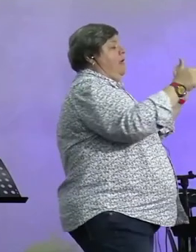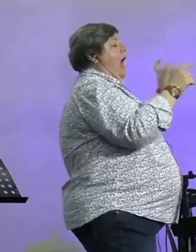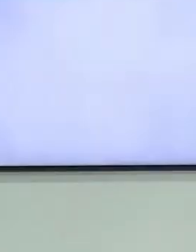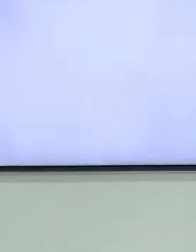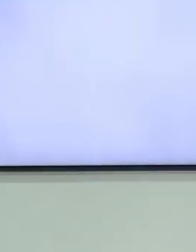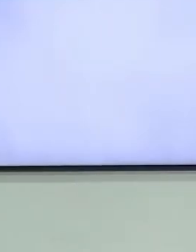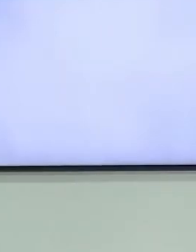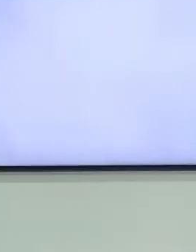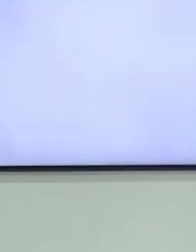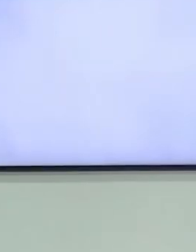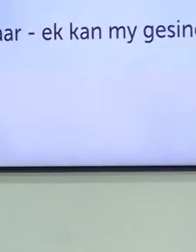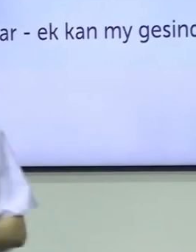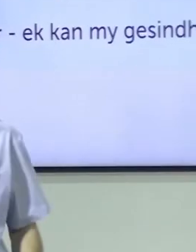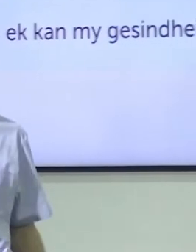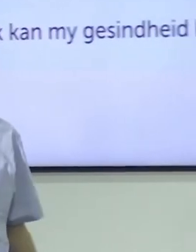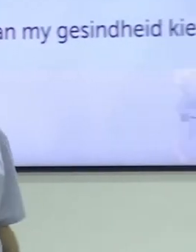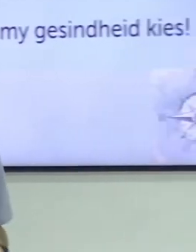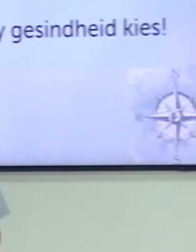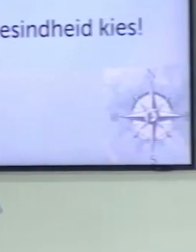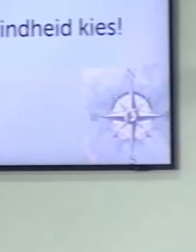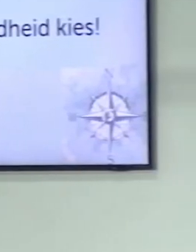kan kies wat my gesindheid gaan wees.